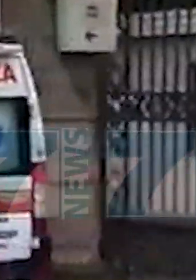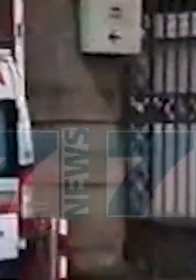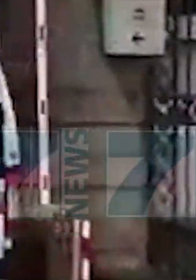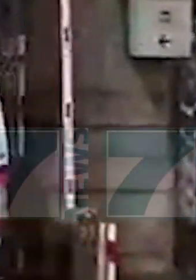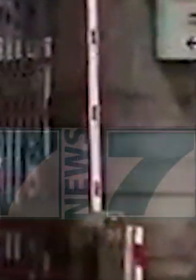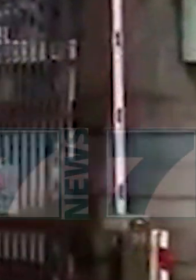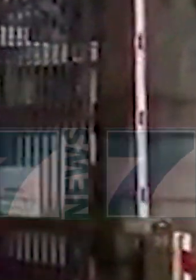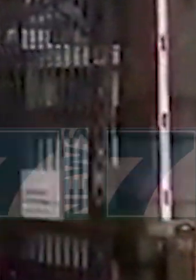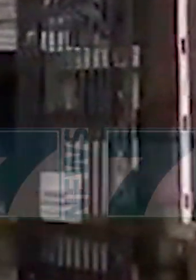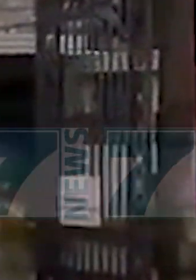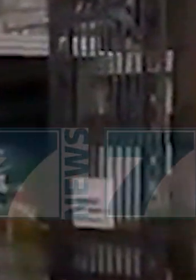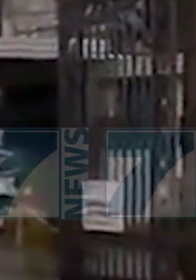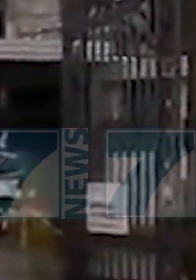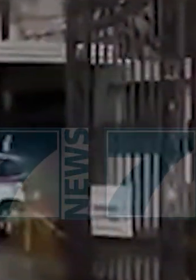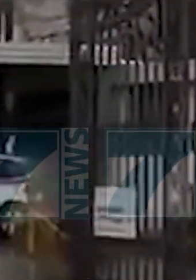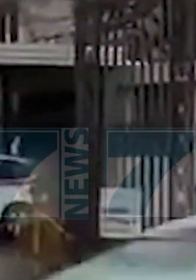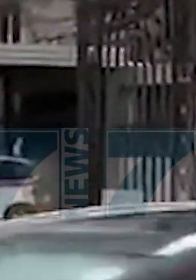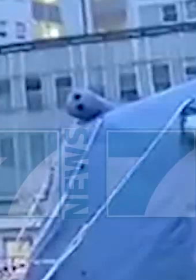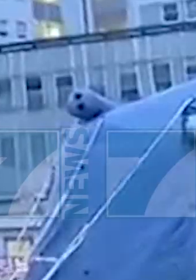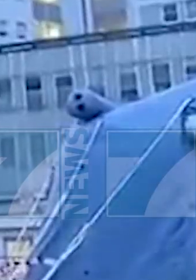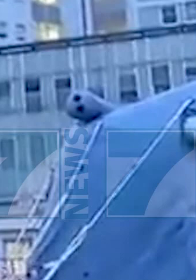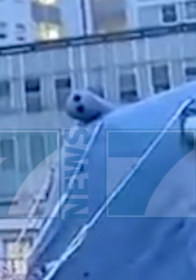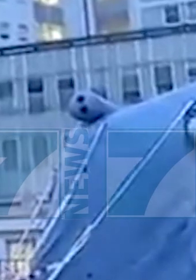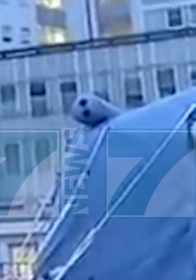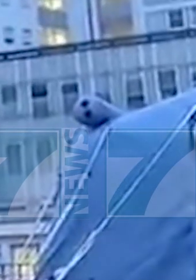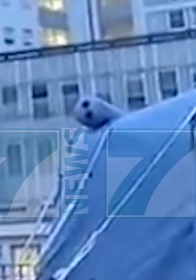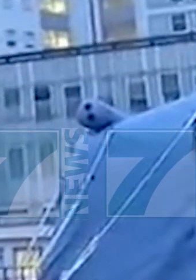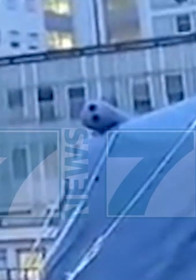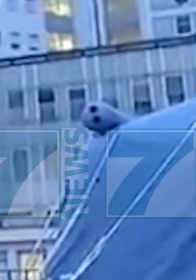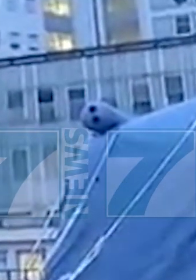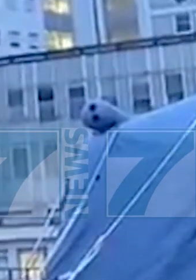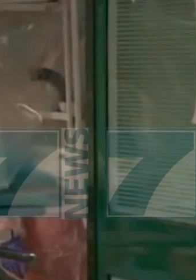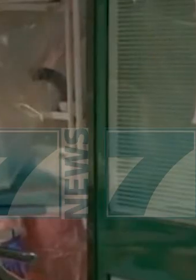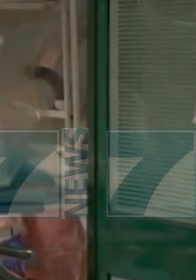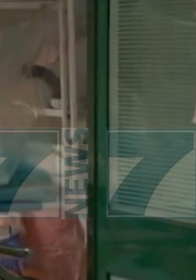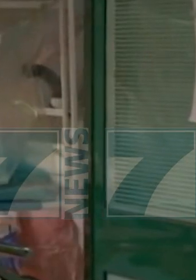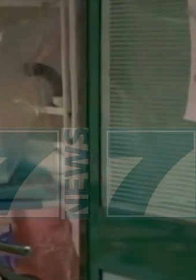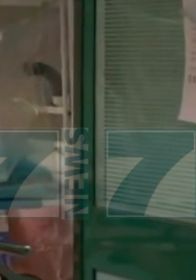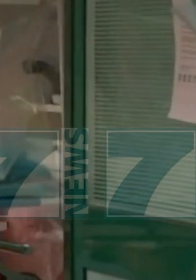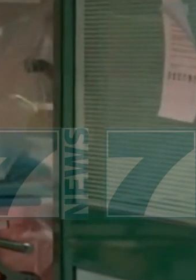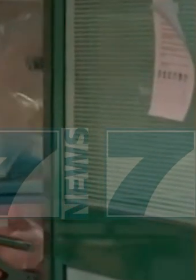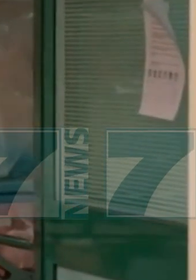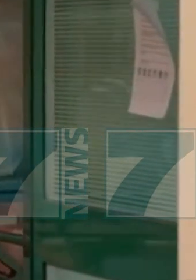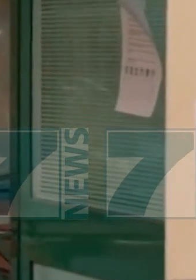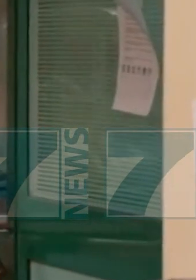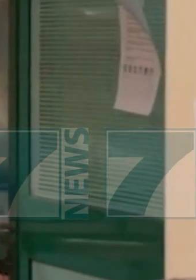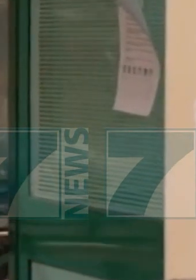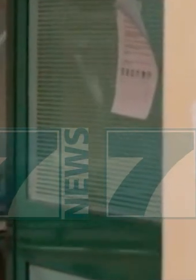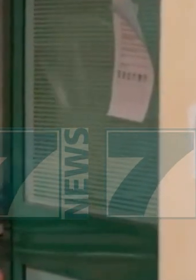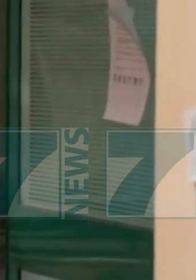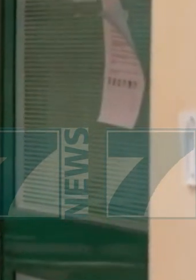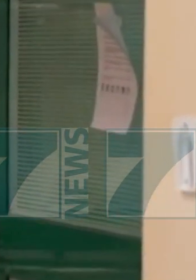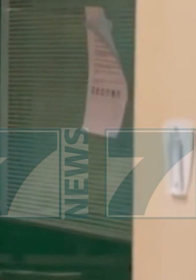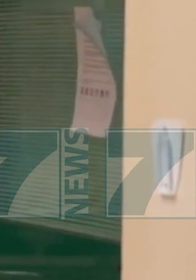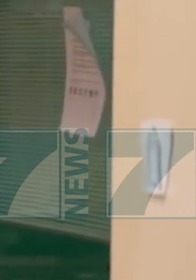Situata në Itali është rënduar edhe më shumë pasi autoritetet lajmëruan një tjetër shifër dramatike që thyen çdo rekord. Në 24